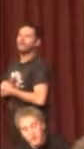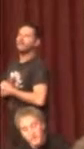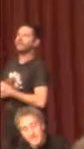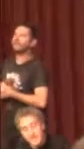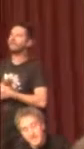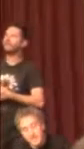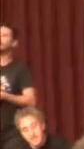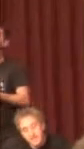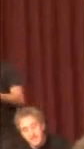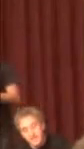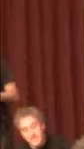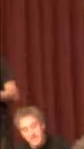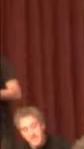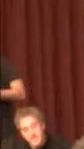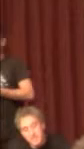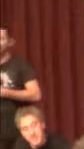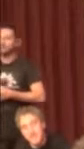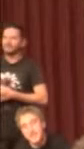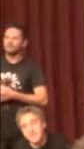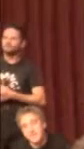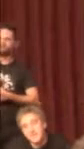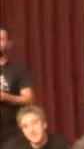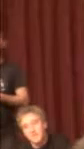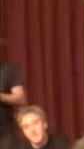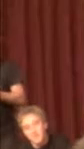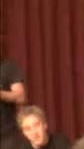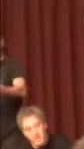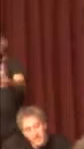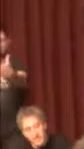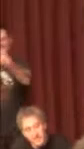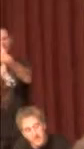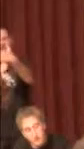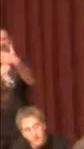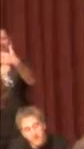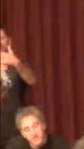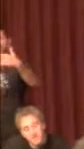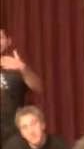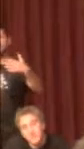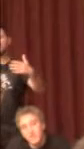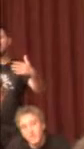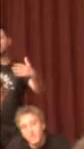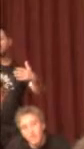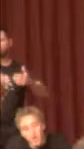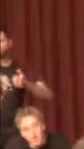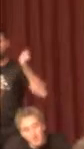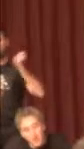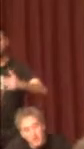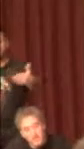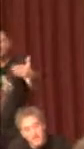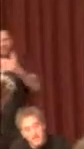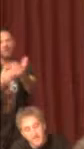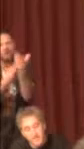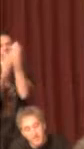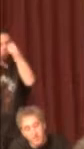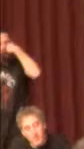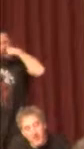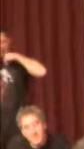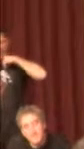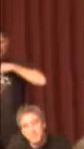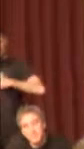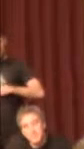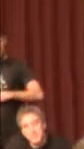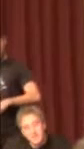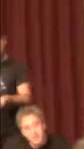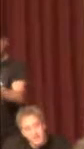J'ai entrepris d'avaler des barrières, comme on avale des couleuvres, de me transporter, comme on